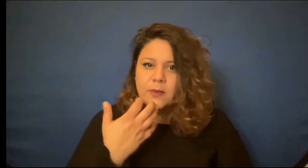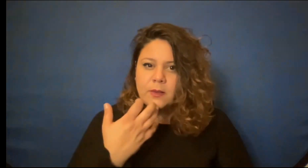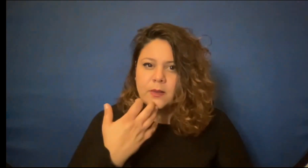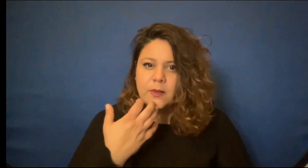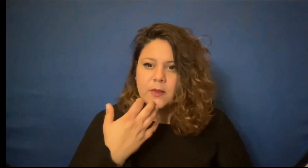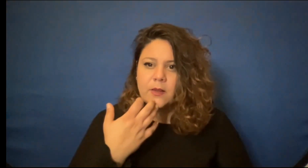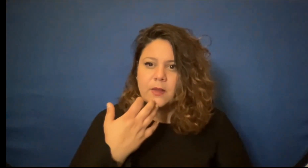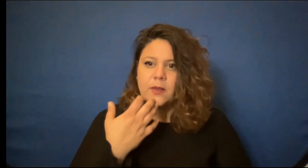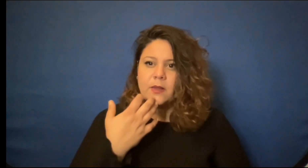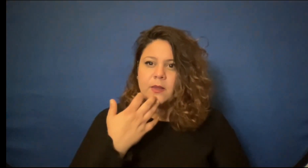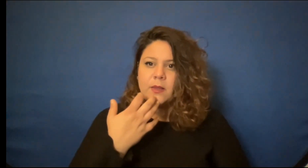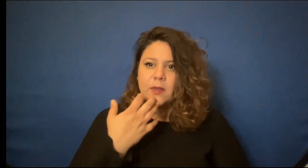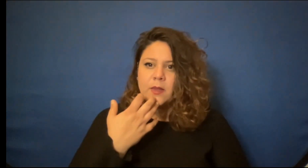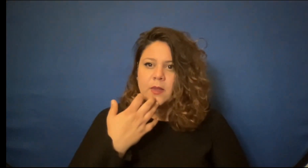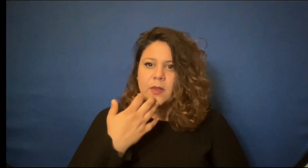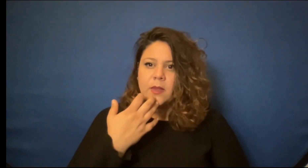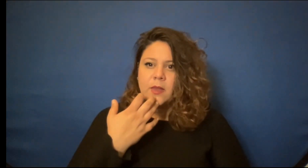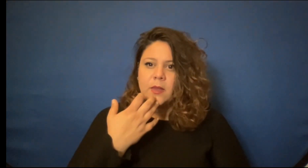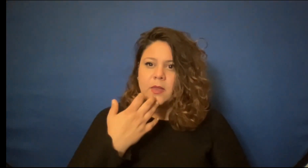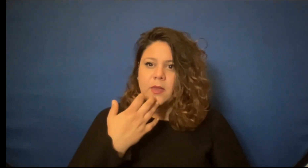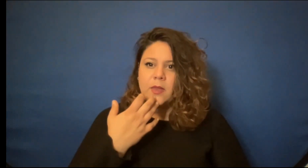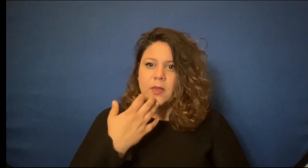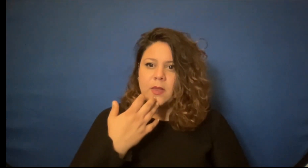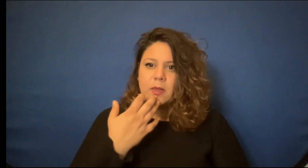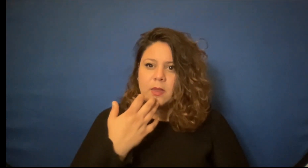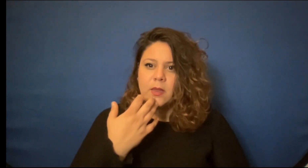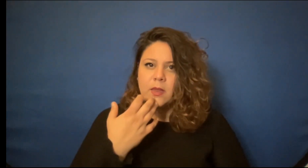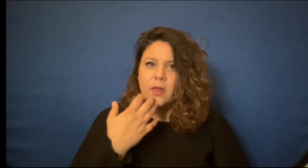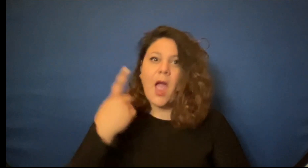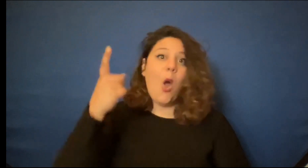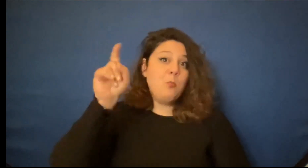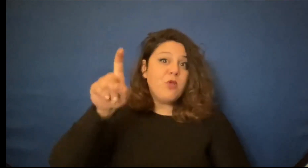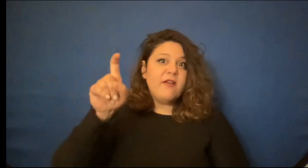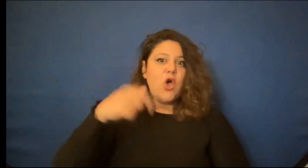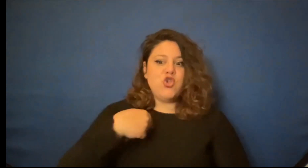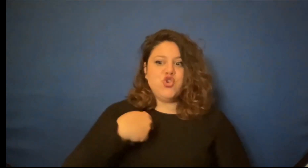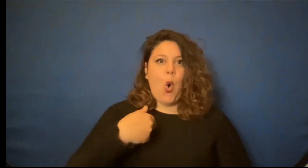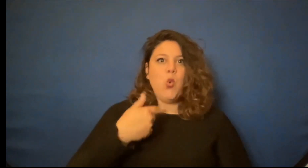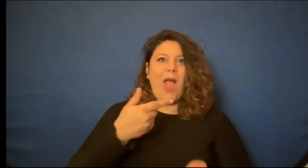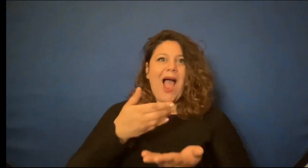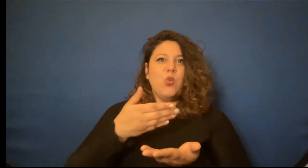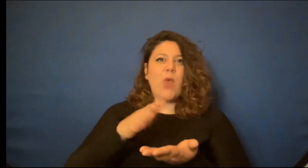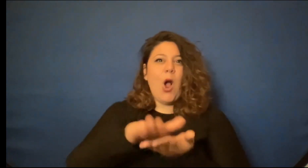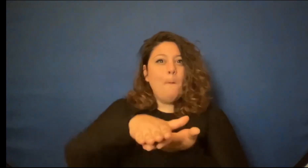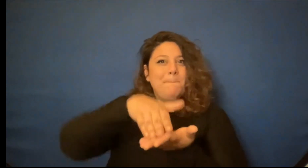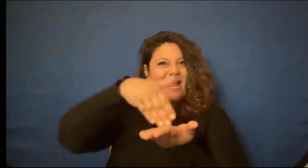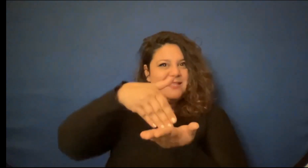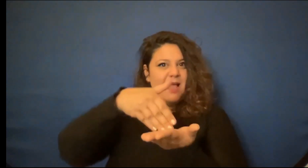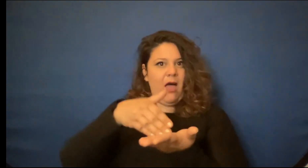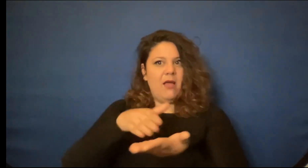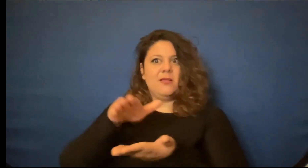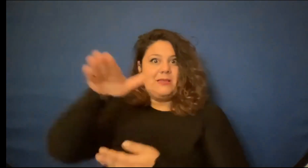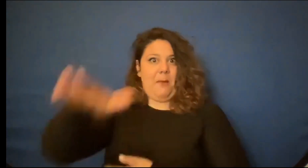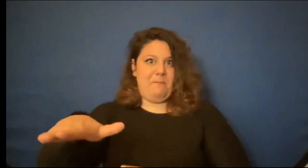yo, pues, me dijeron, no va a pasar nada, no va a pasar nada. Y yo tenía ese miedo